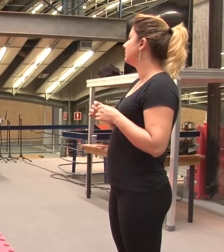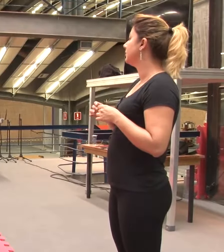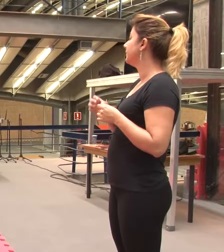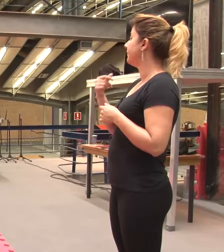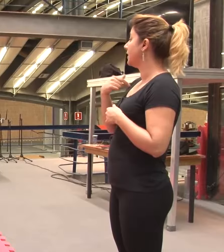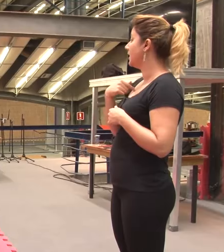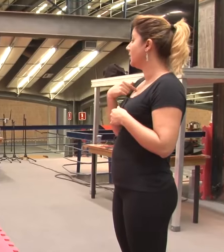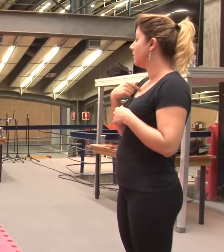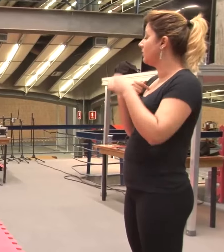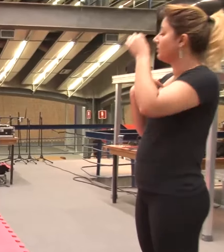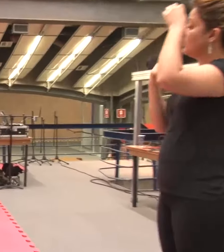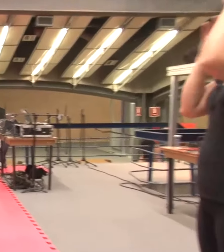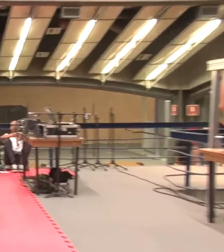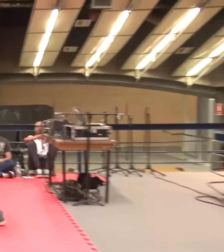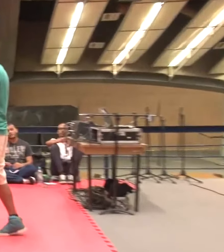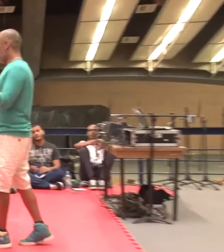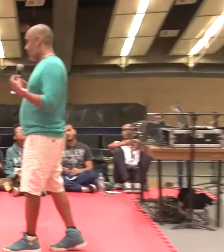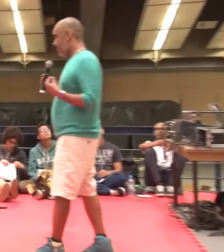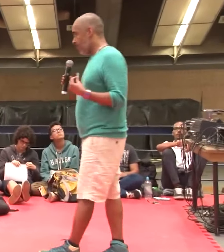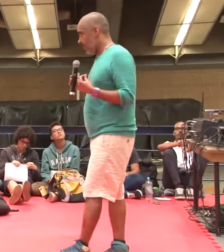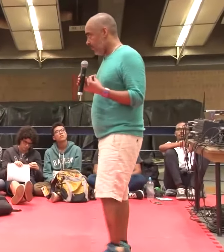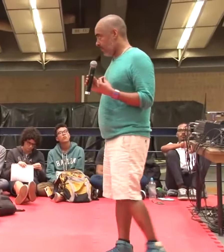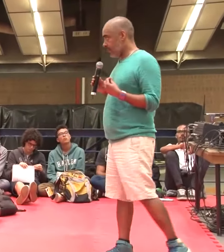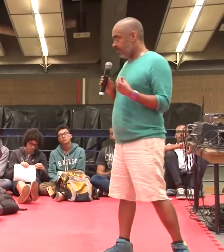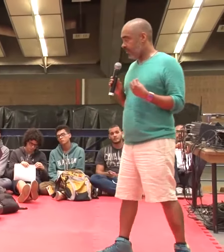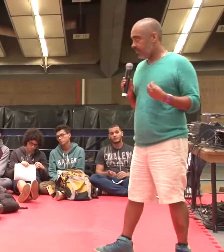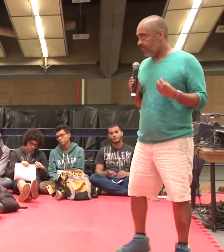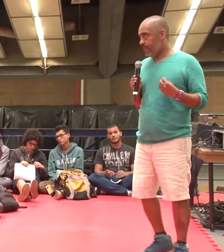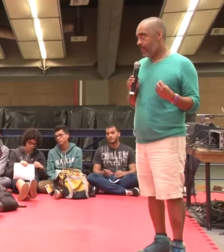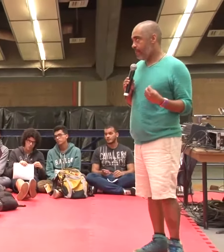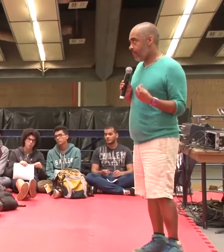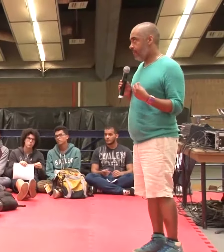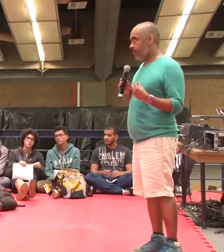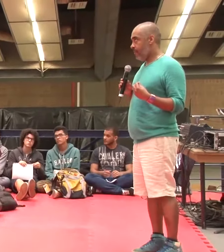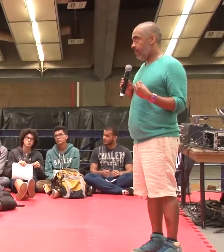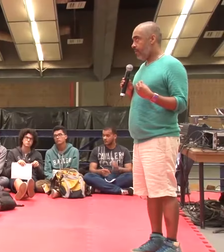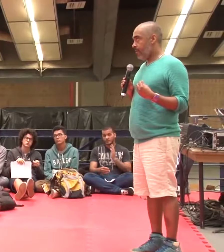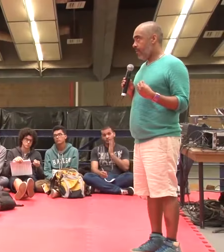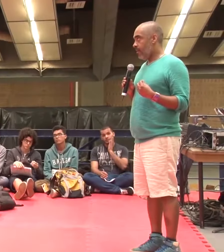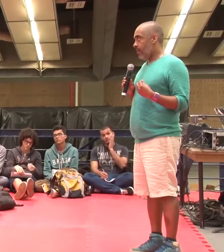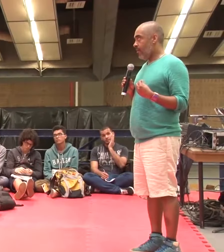Eu posso imaginar, por exemplo, vamos voltar para a Condeira um pouquinho atrás, Vitor.